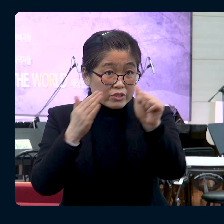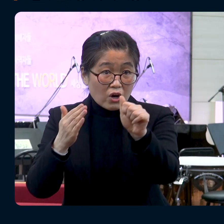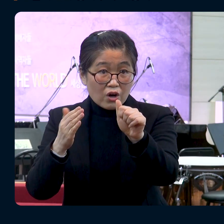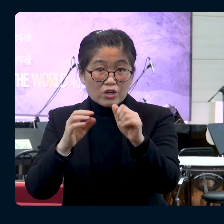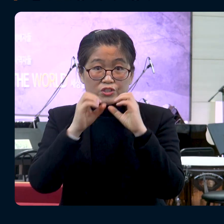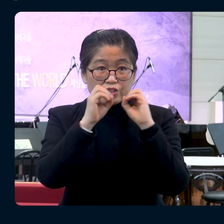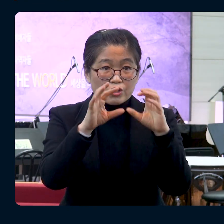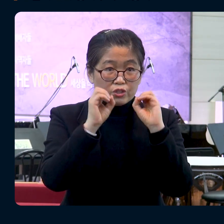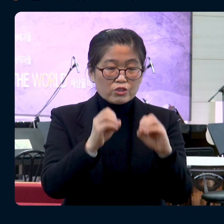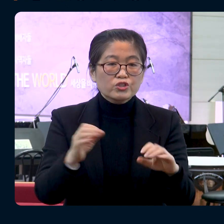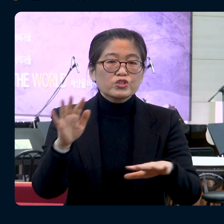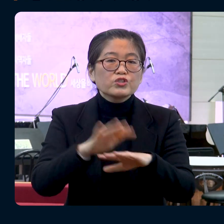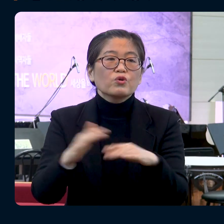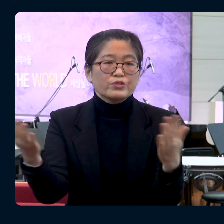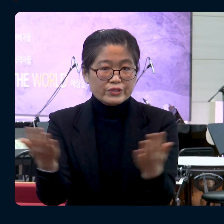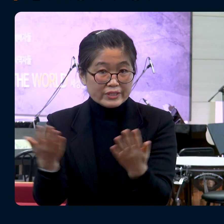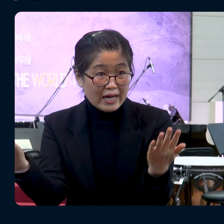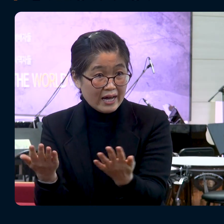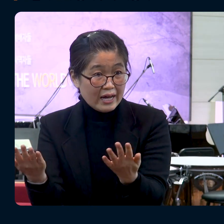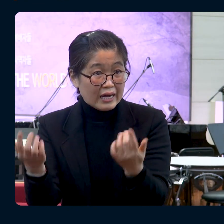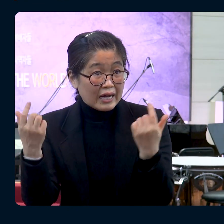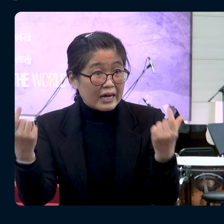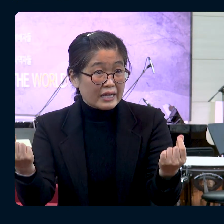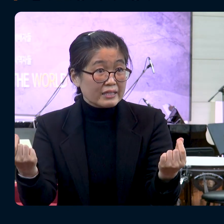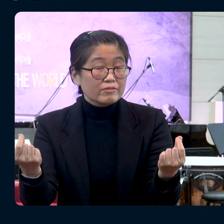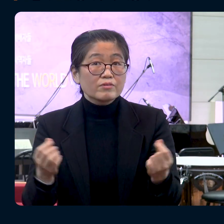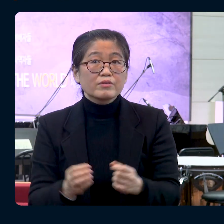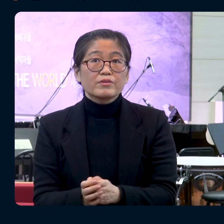기억하세요. 선교는 농사 짓는 것이다.